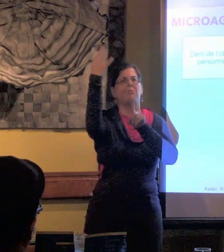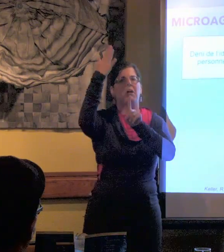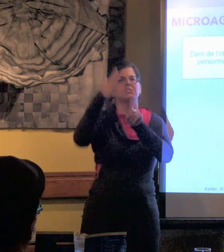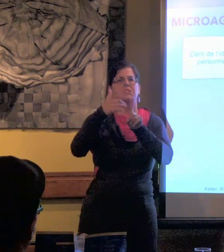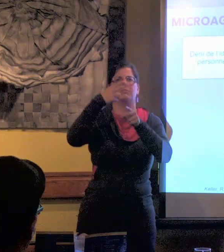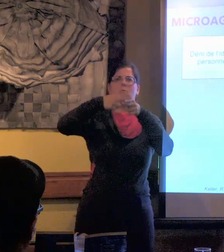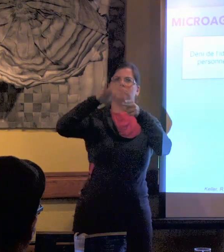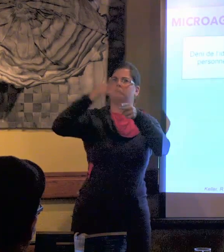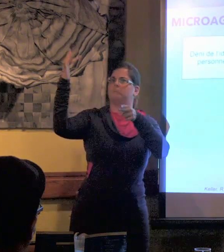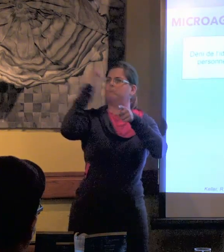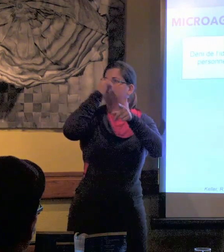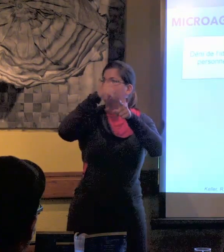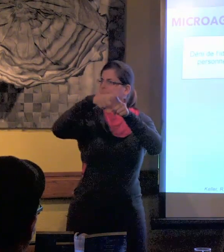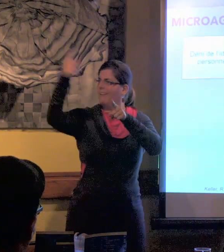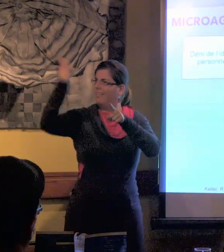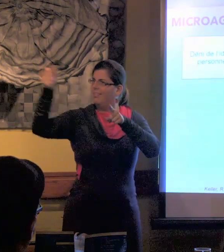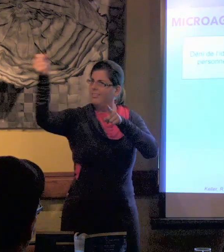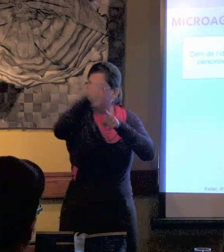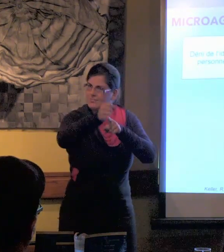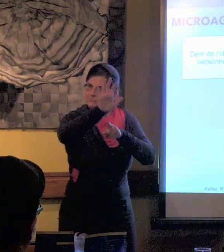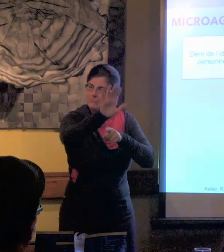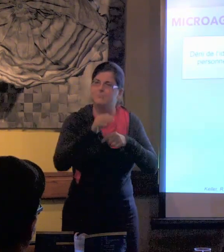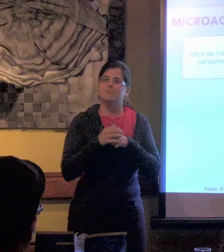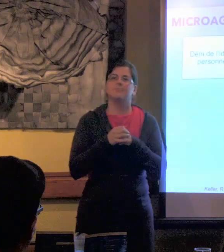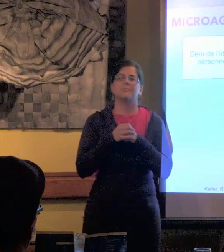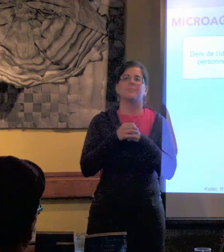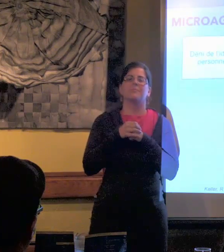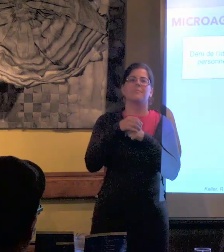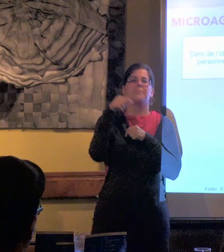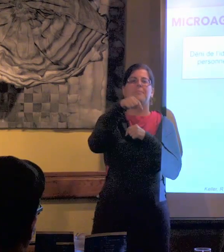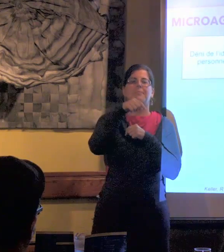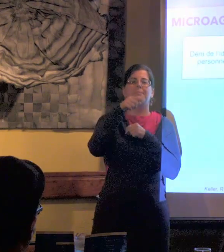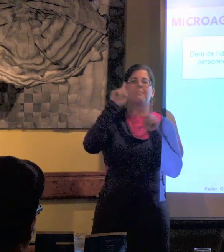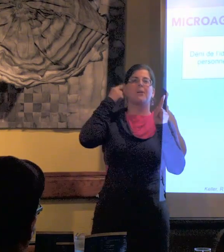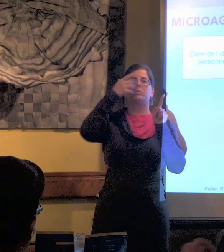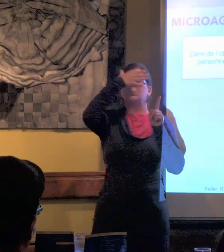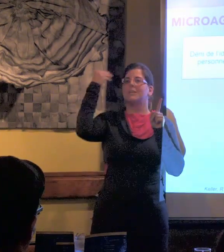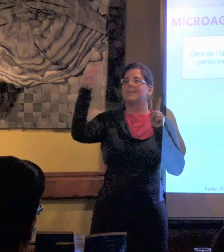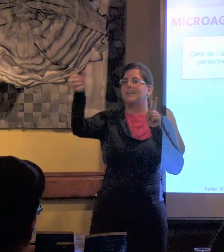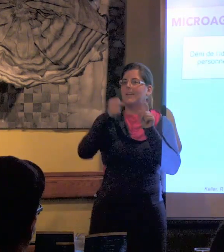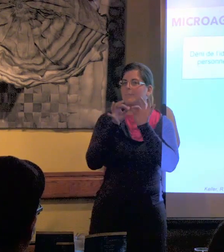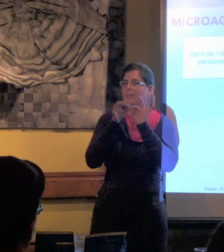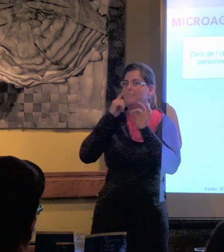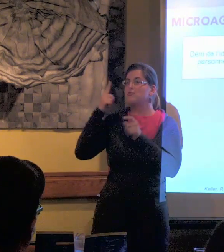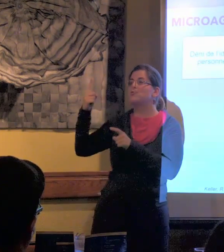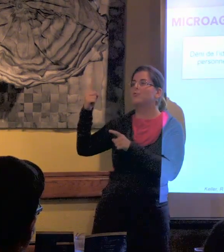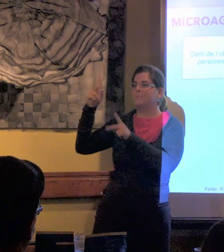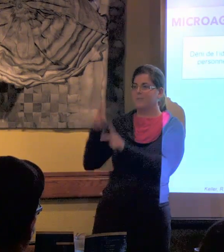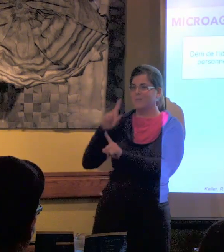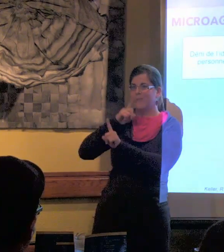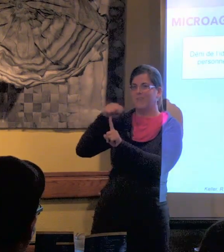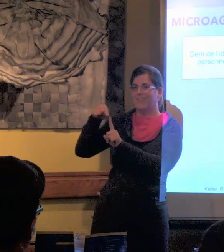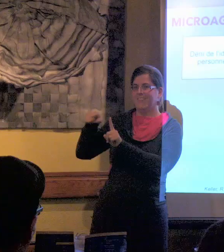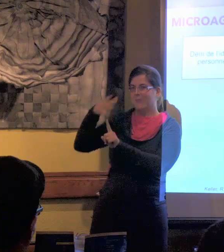une salle commune. Il y a un conférencier qui vient faire une allocution. Donc, l'employeur, par